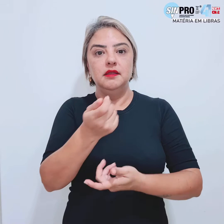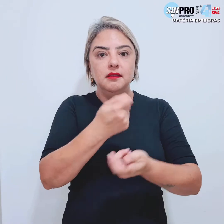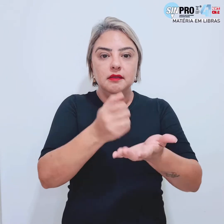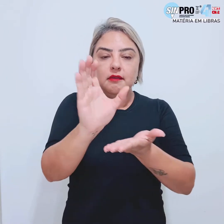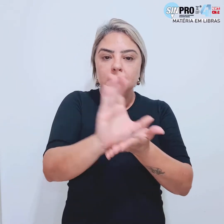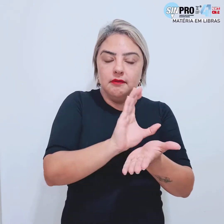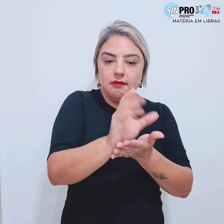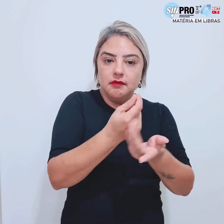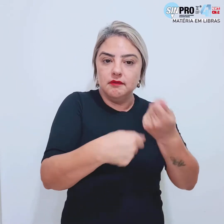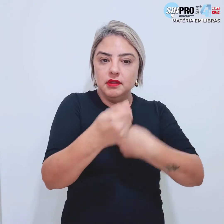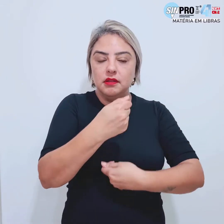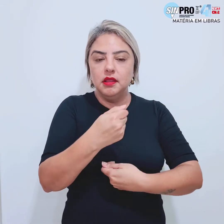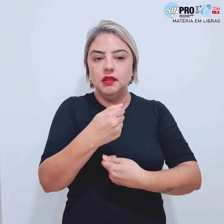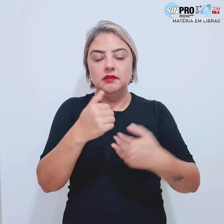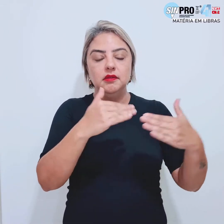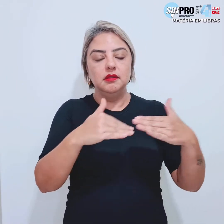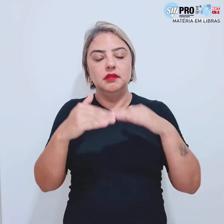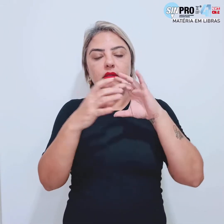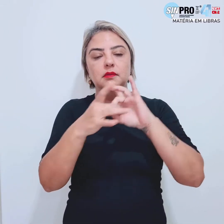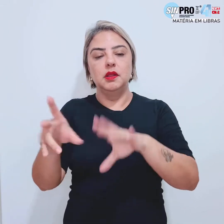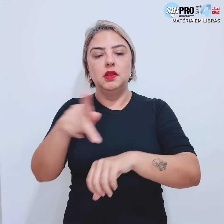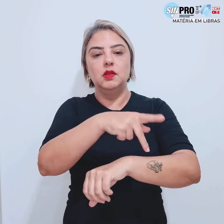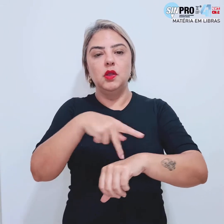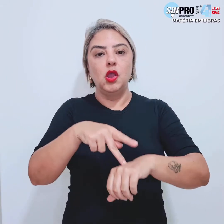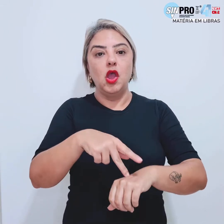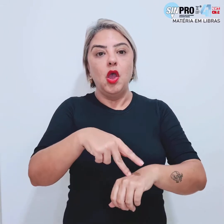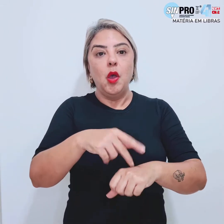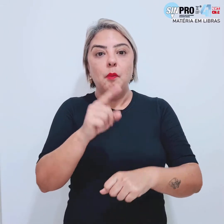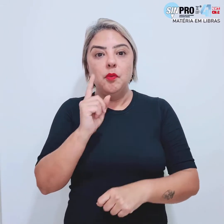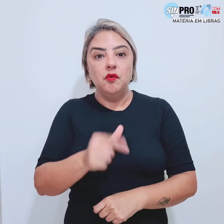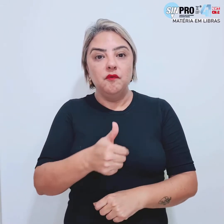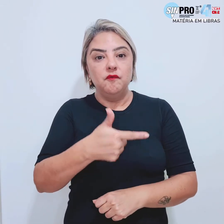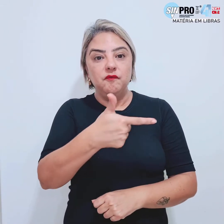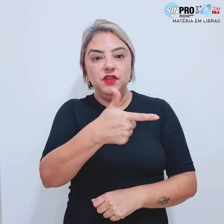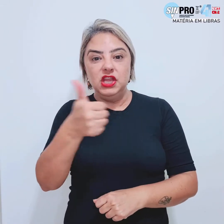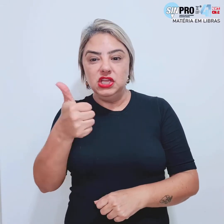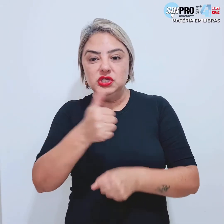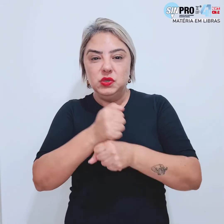e democráticos no país por 21 anos, de